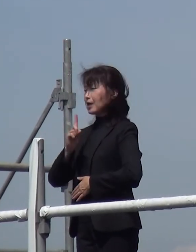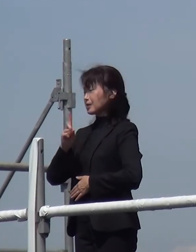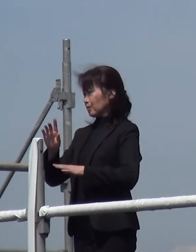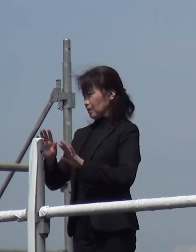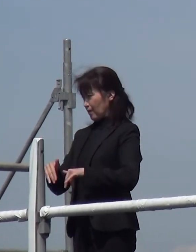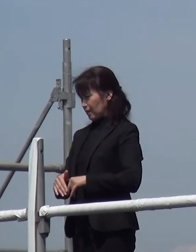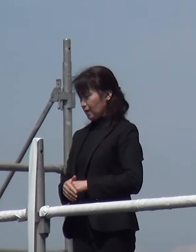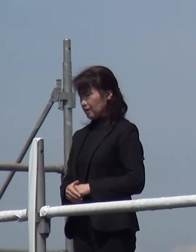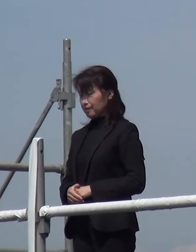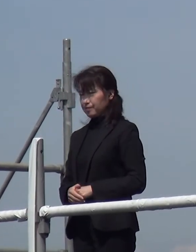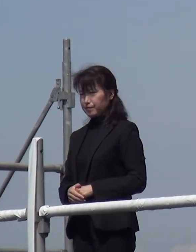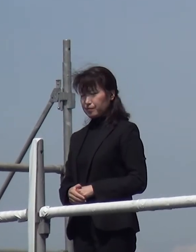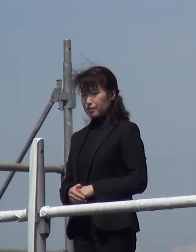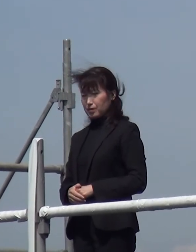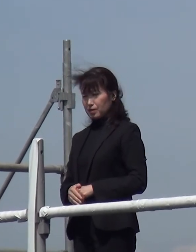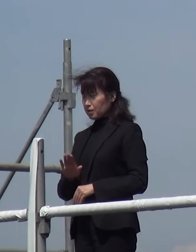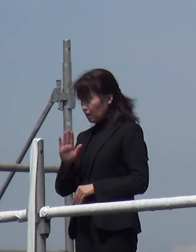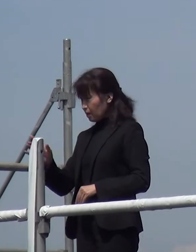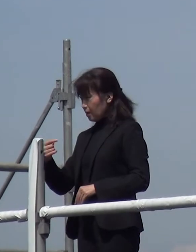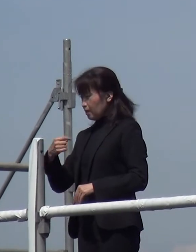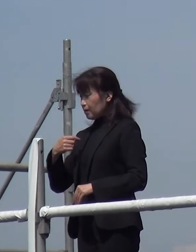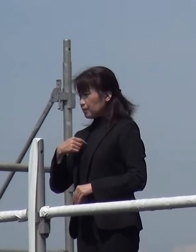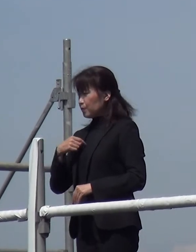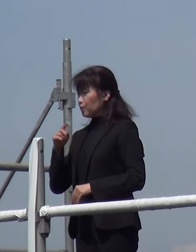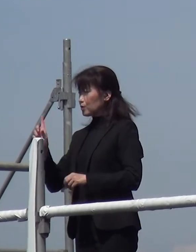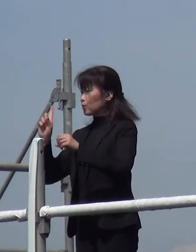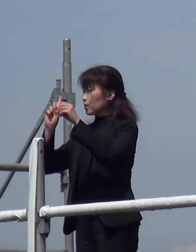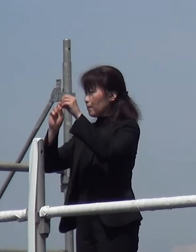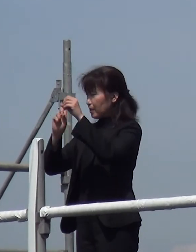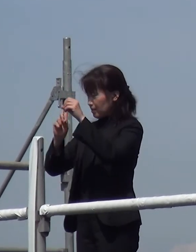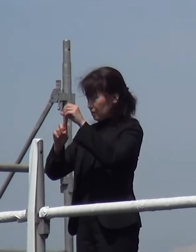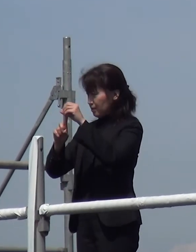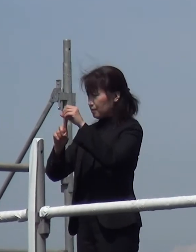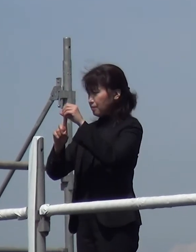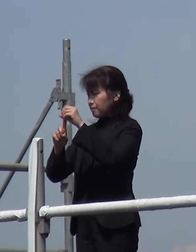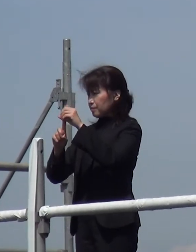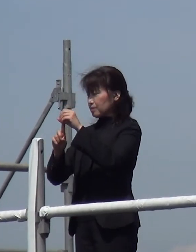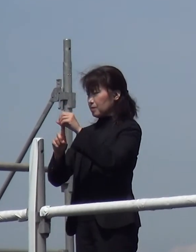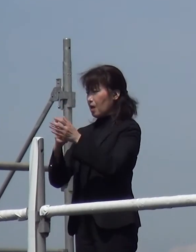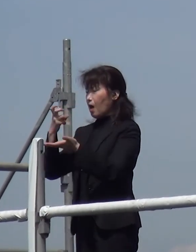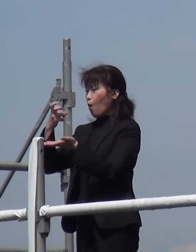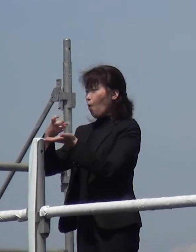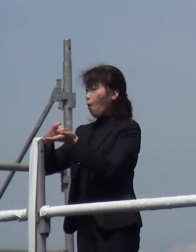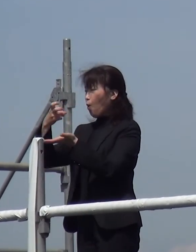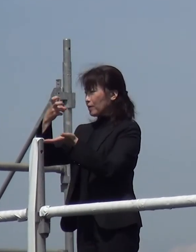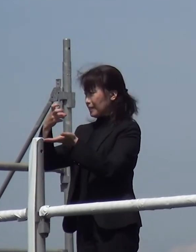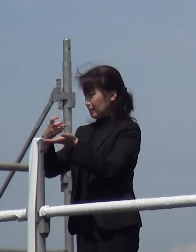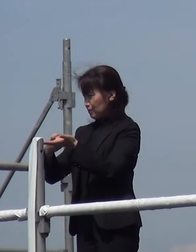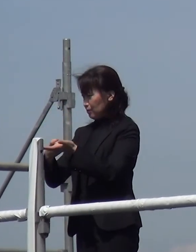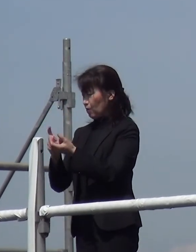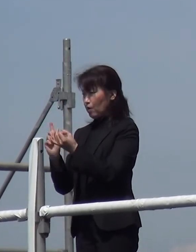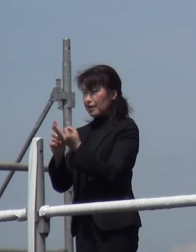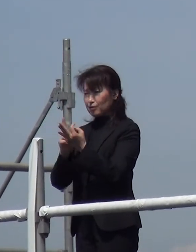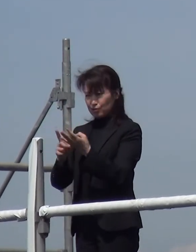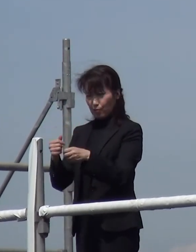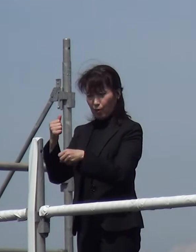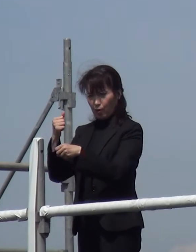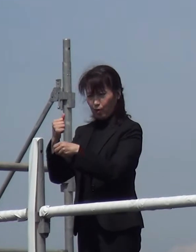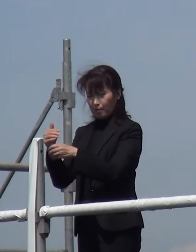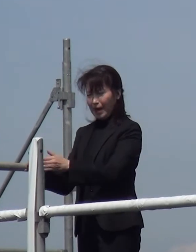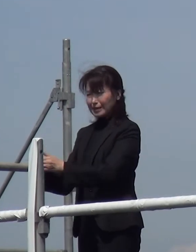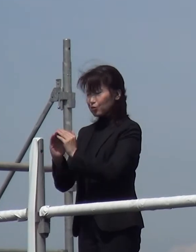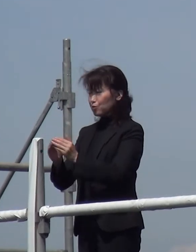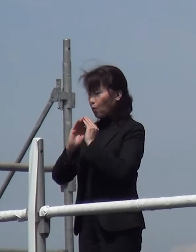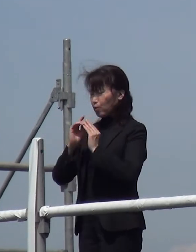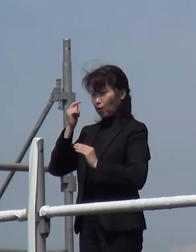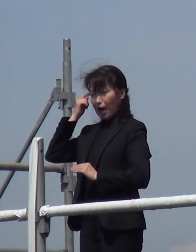かもですね、自分はそのために法律をいくつも作ろうとしているんだと